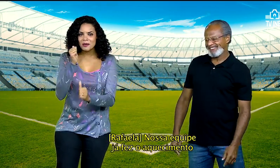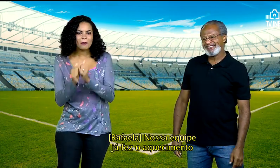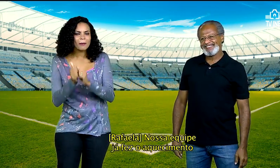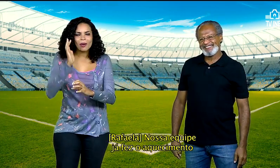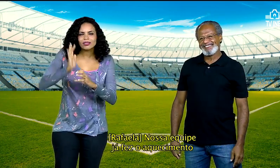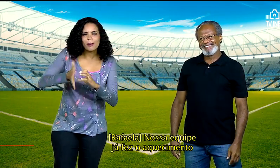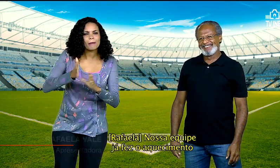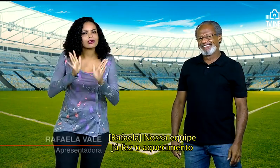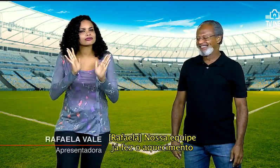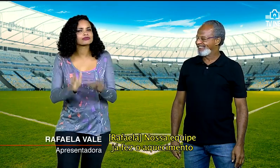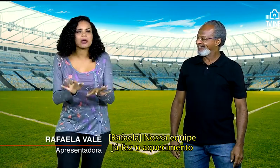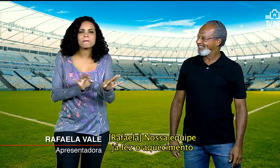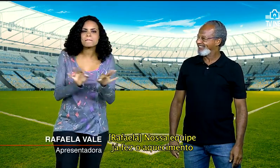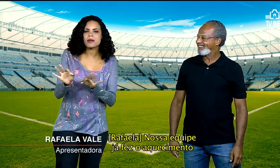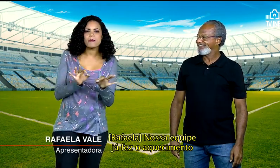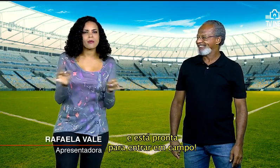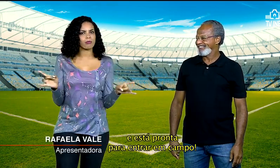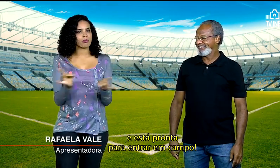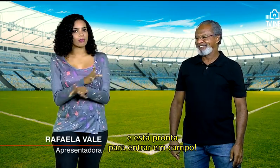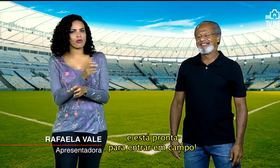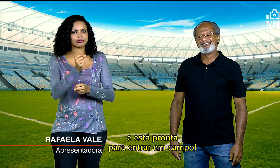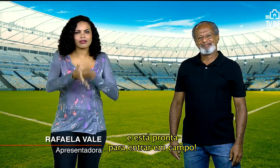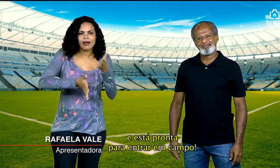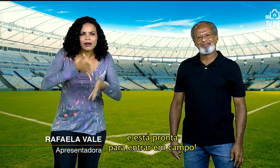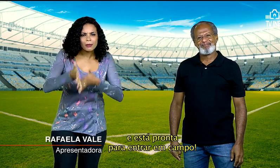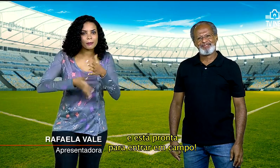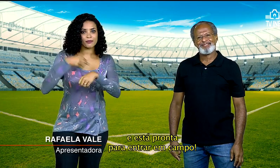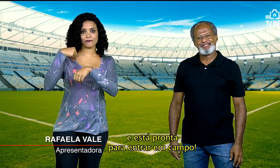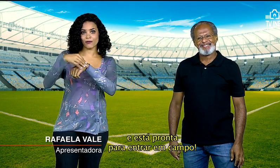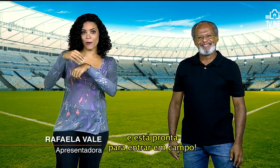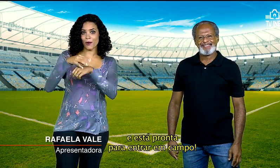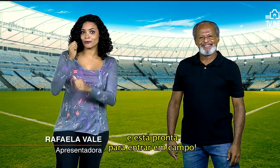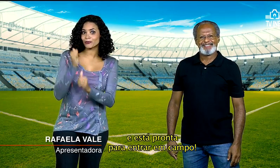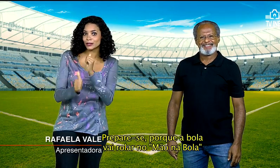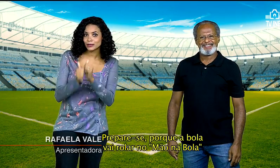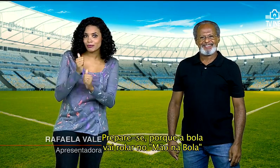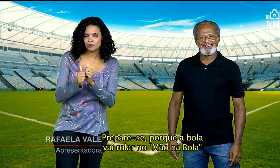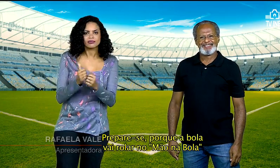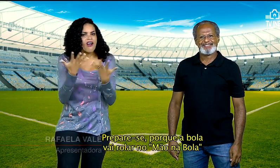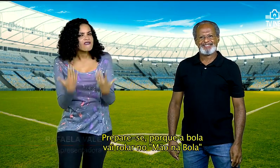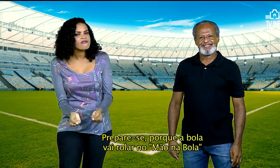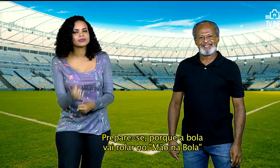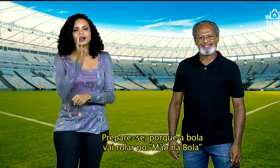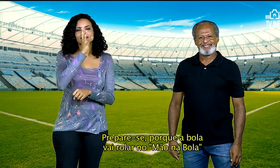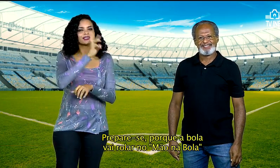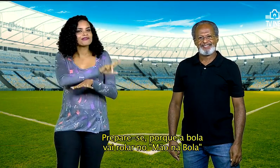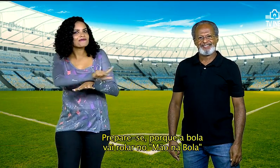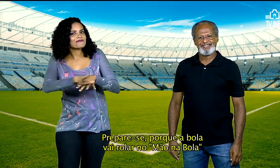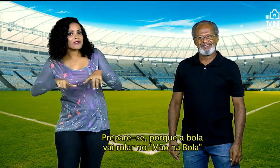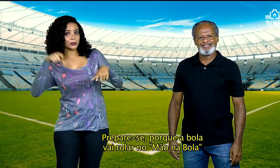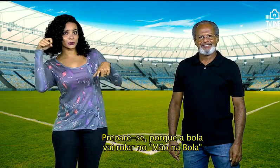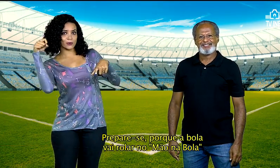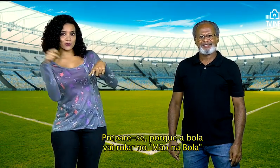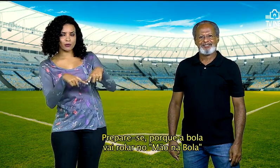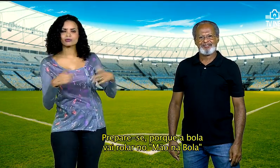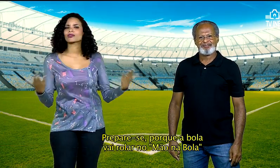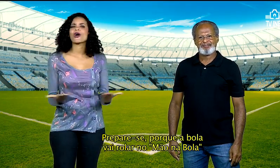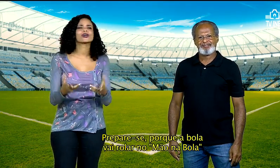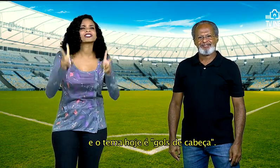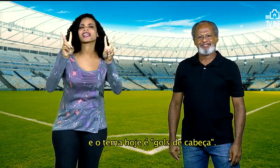Nossa equipe já fez o aquecimento e está pronta para entrar em campo. Prepare-se porque a bola vai rolar no Mão na Bola e o